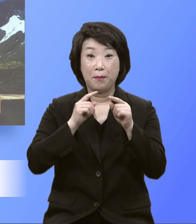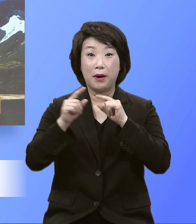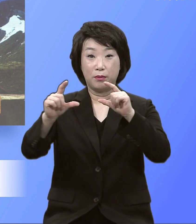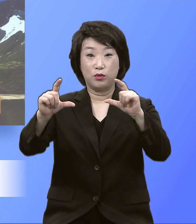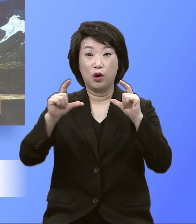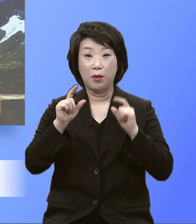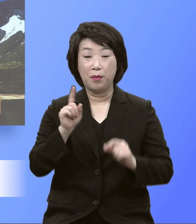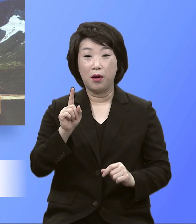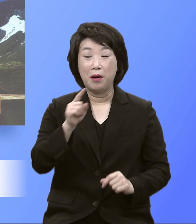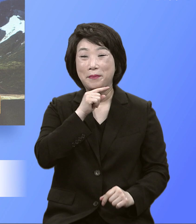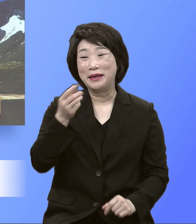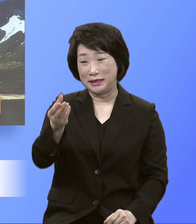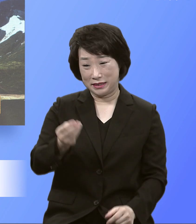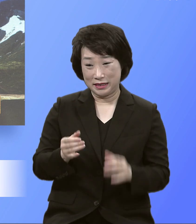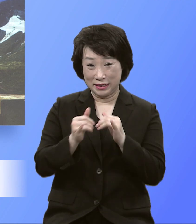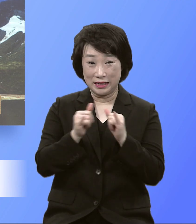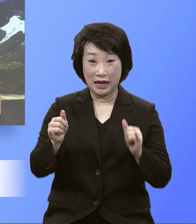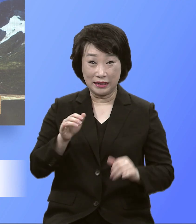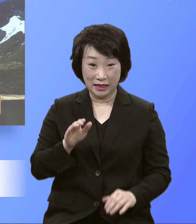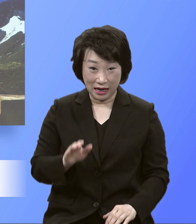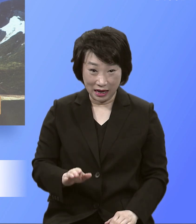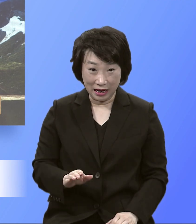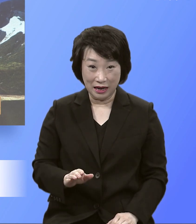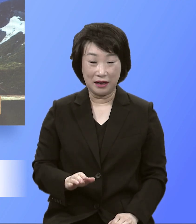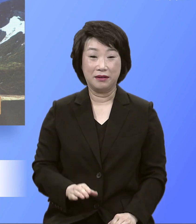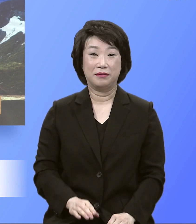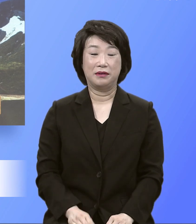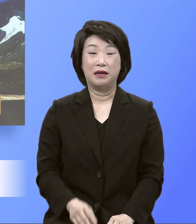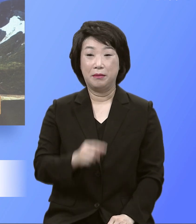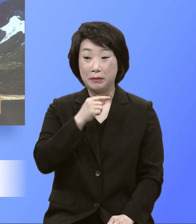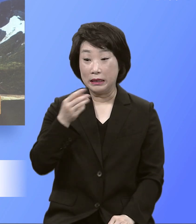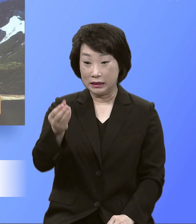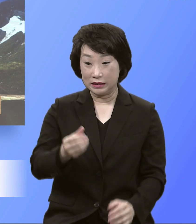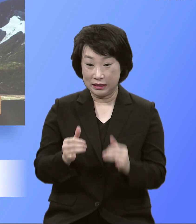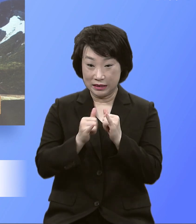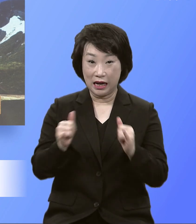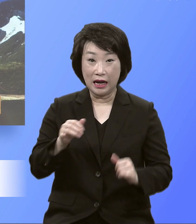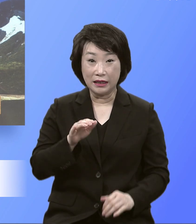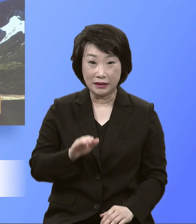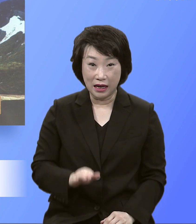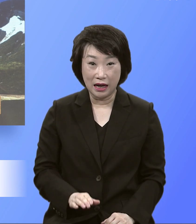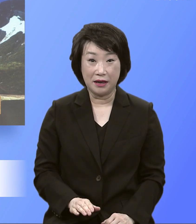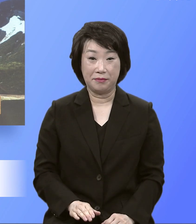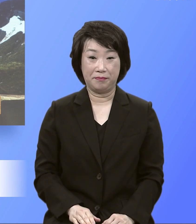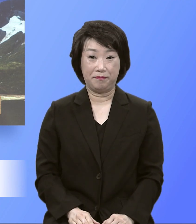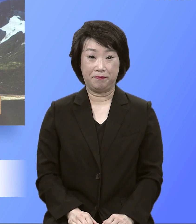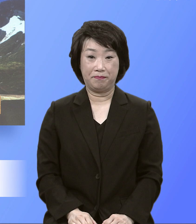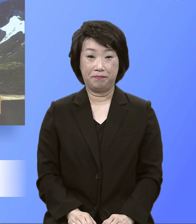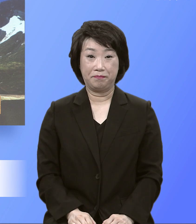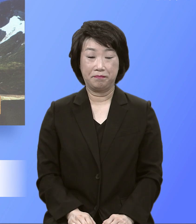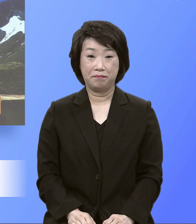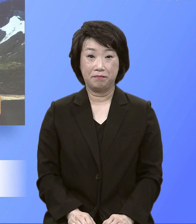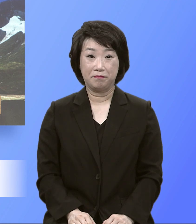말하기를 빚진 자로 돼, 이렇게 빚진 자로 돼.